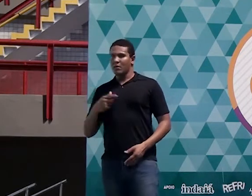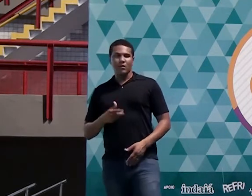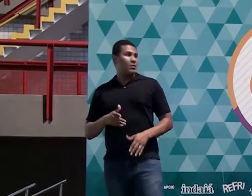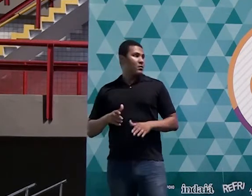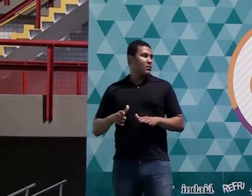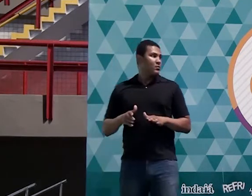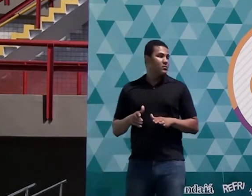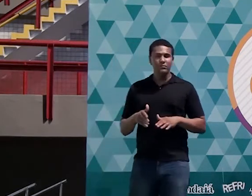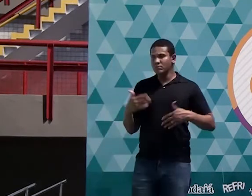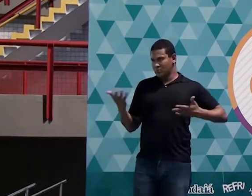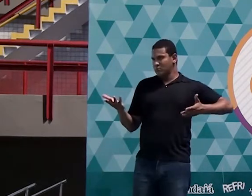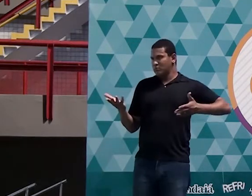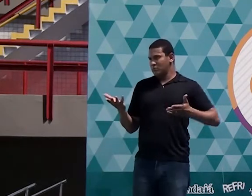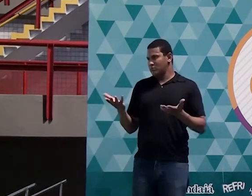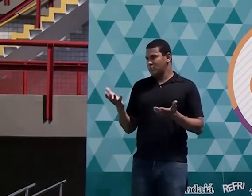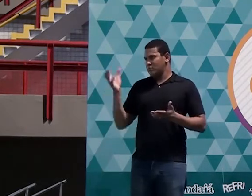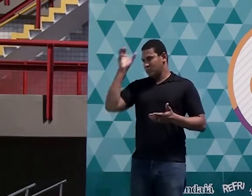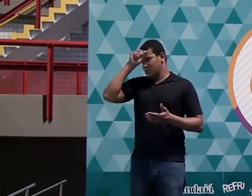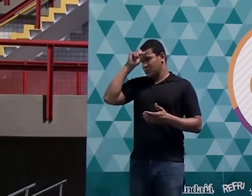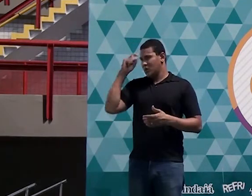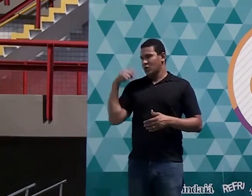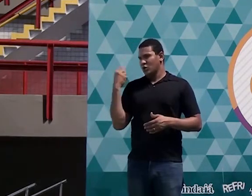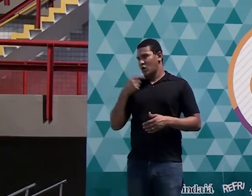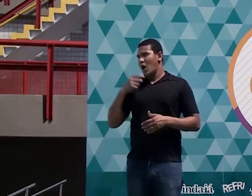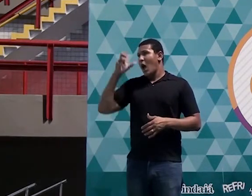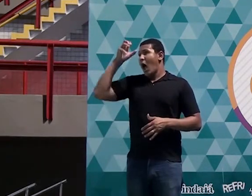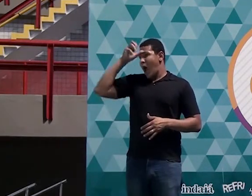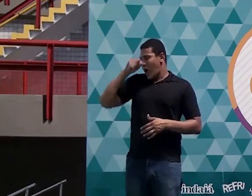É a expectativa, é o sonho da gente que o aprendiz